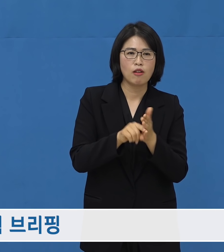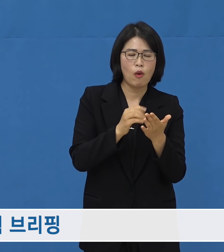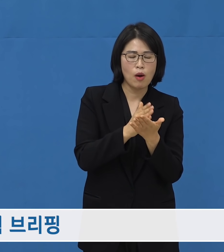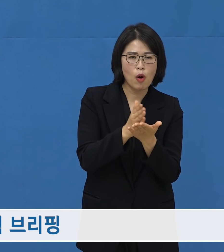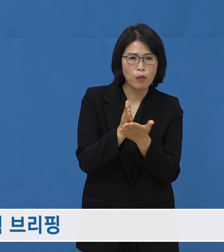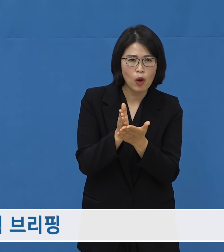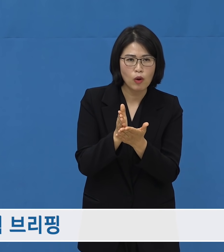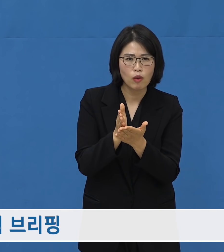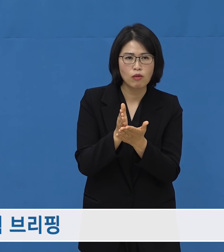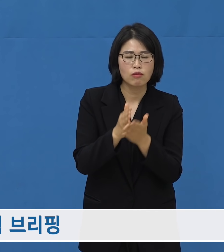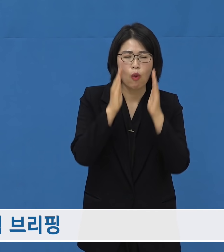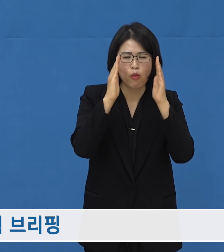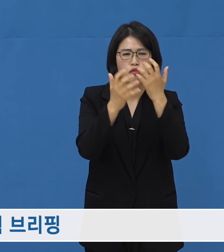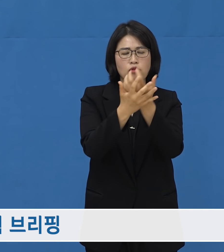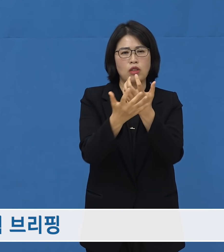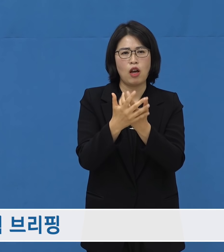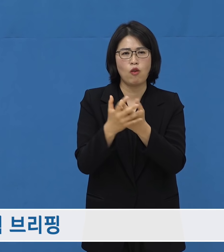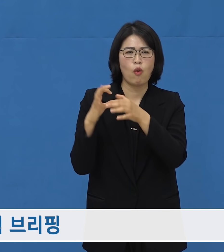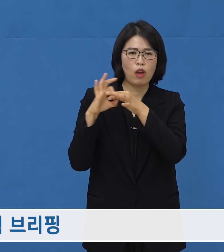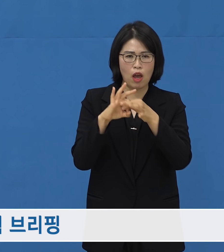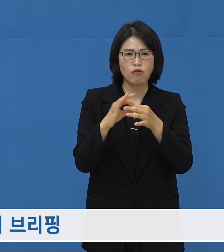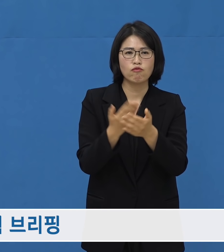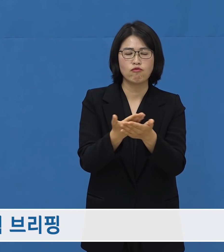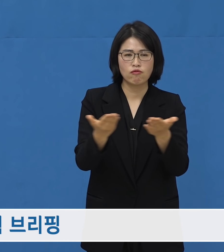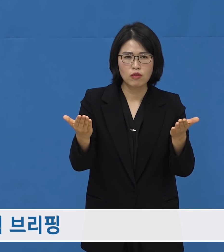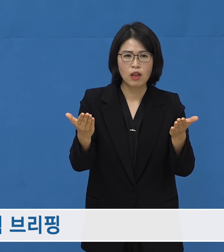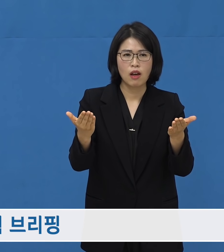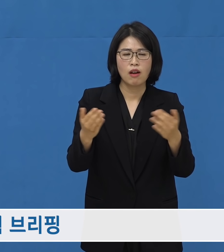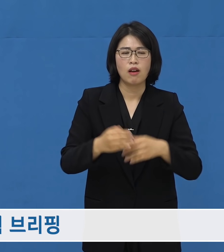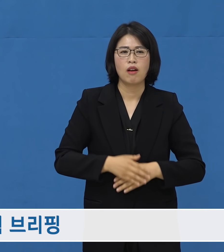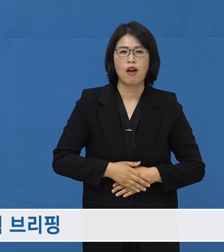자료를 지속적으로 제공해